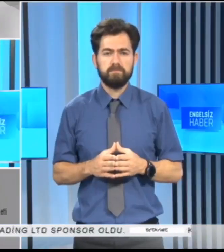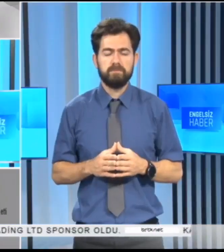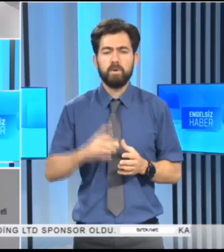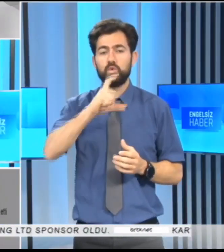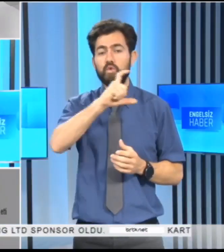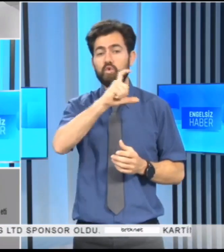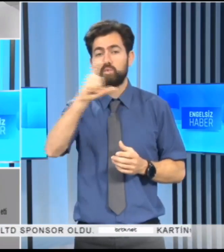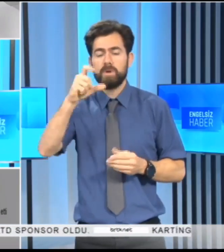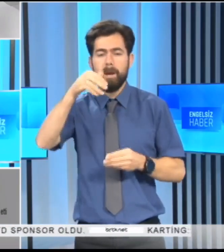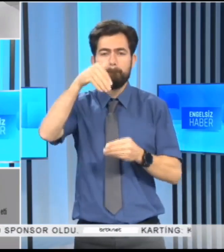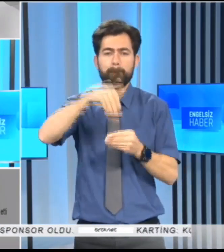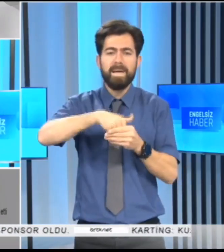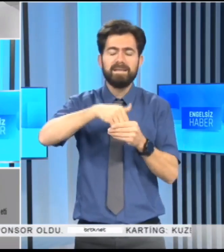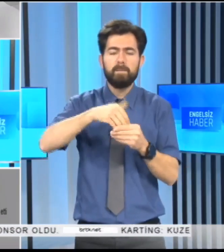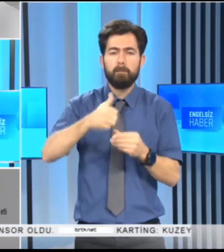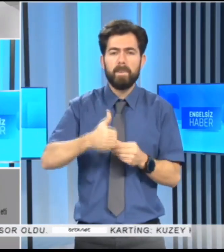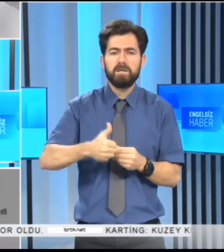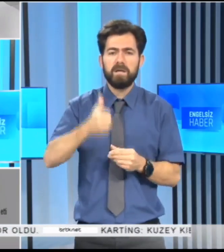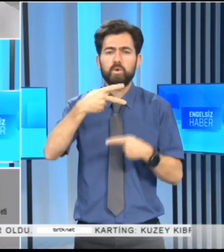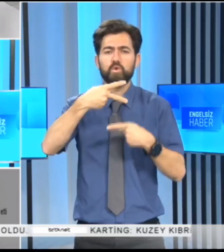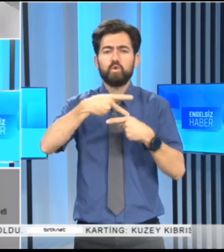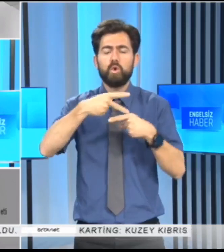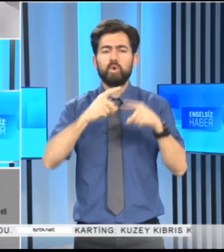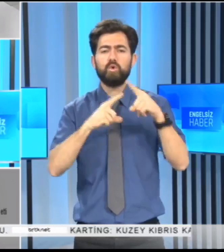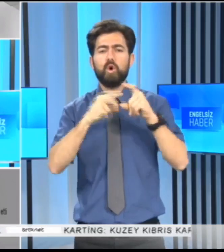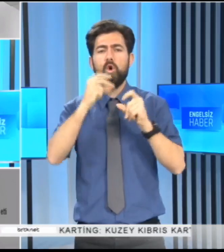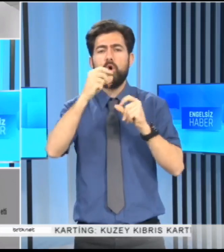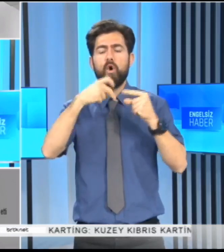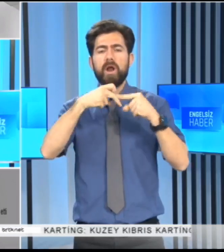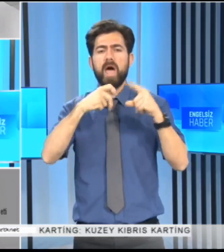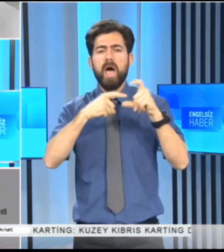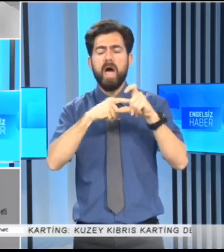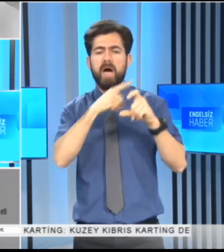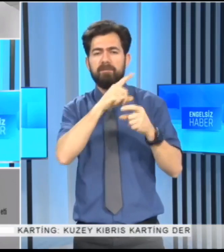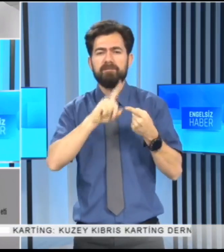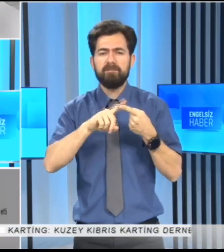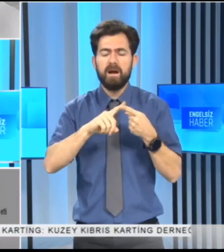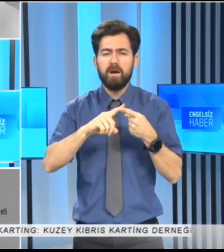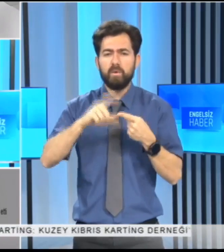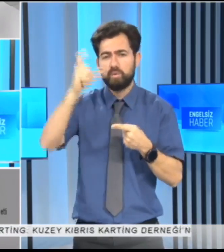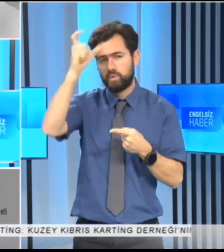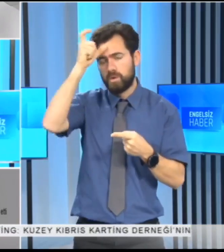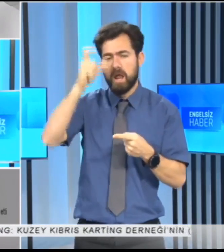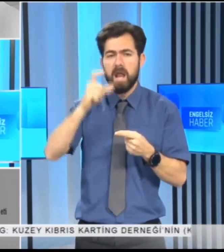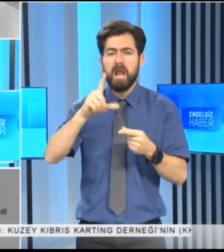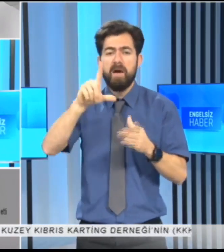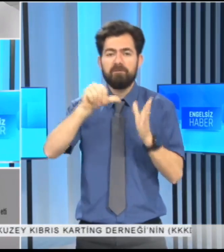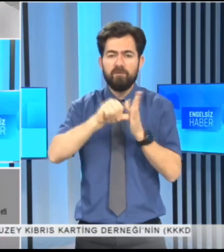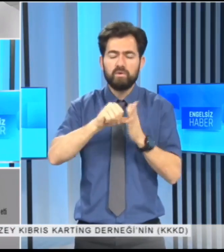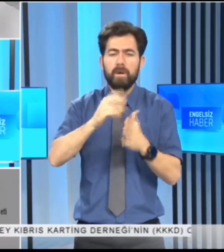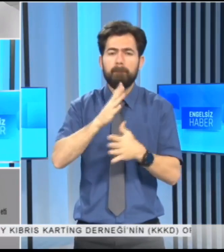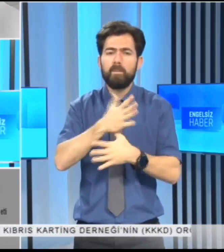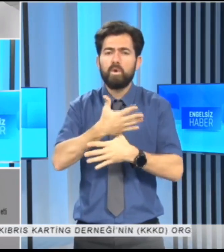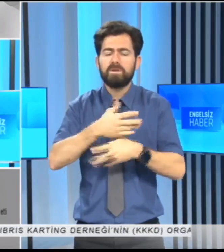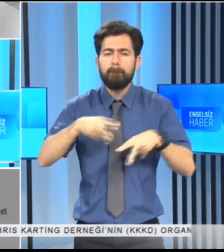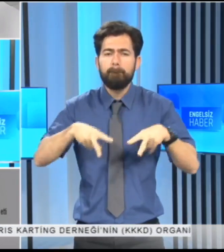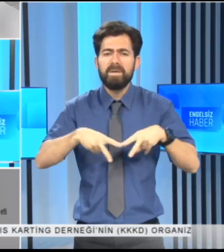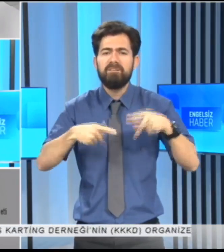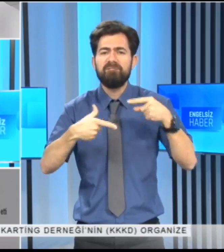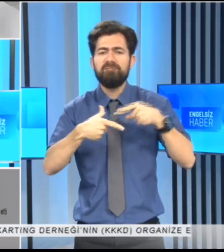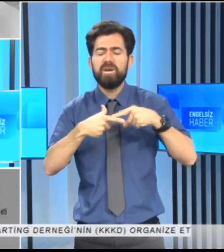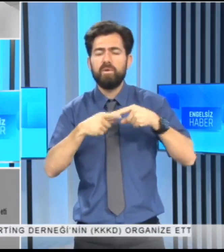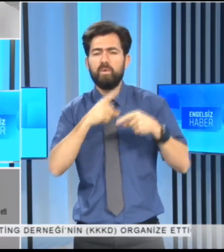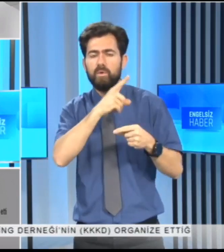Cumhuriyet Meclisi Başkanı Zorlu Töre ve Türkiye'nin Lefkoşa Büyükelçisi Metin Feyzioğlu,